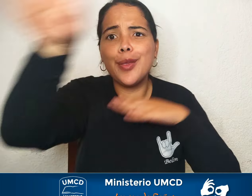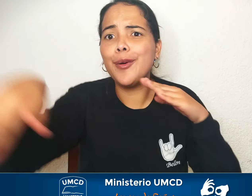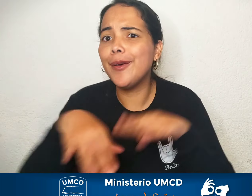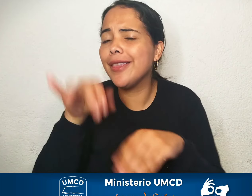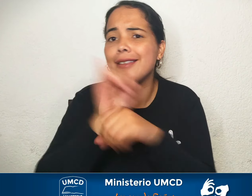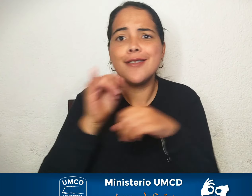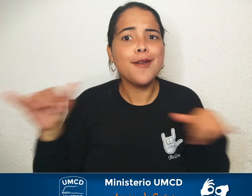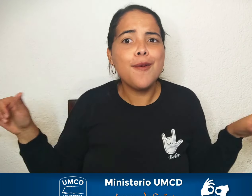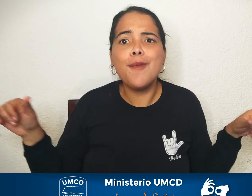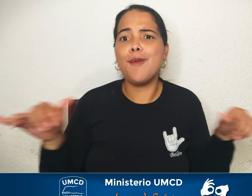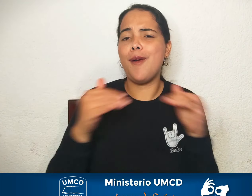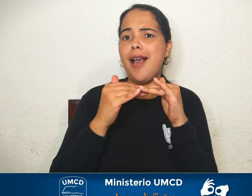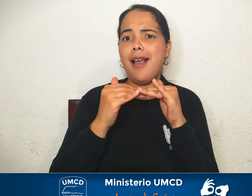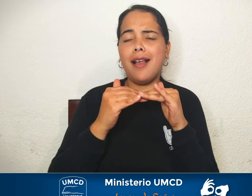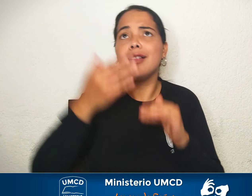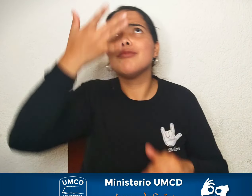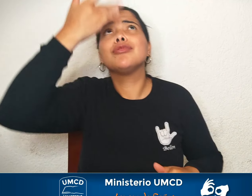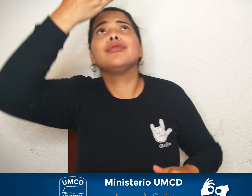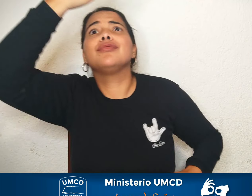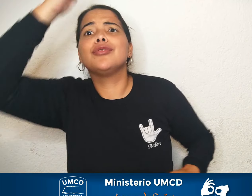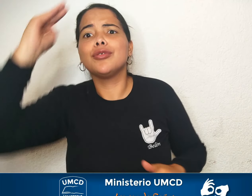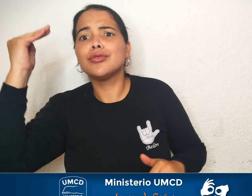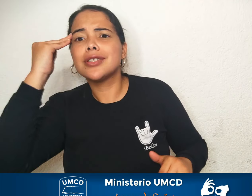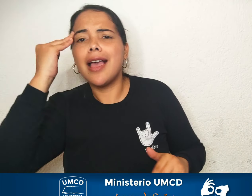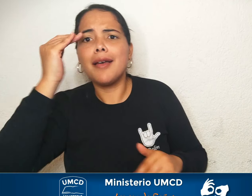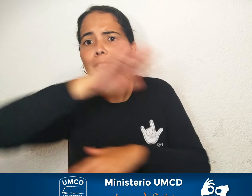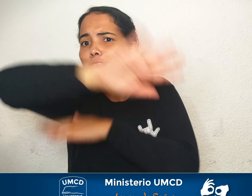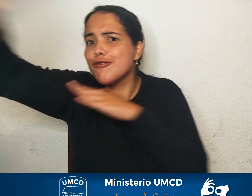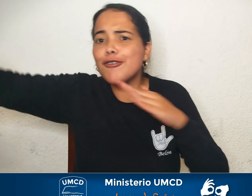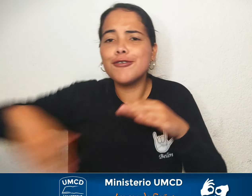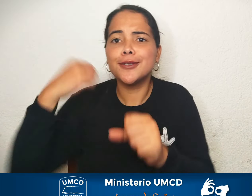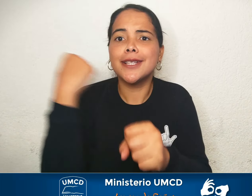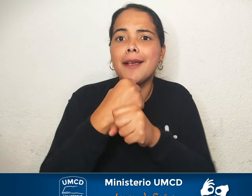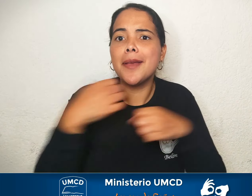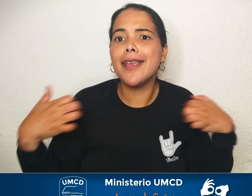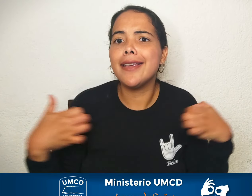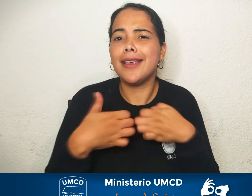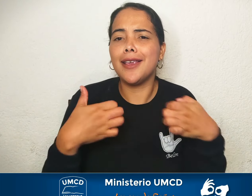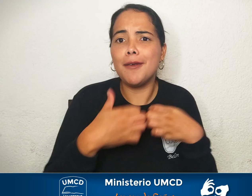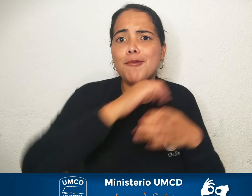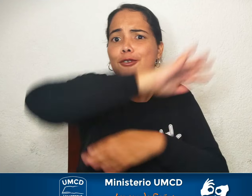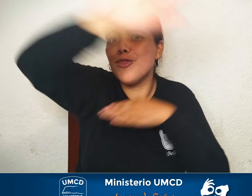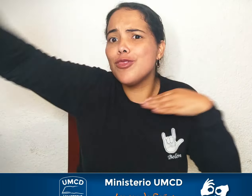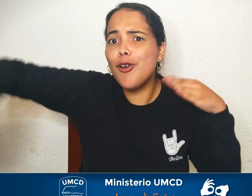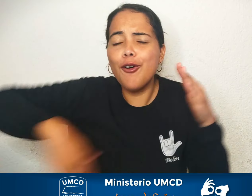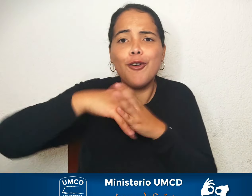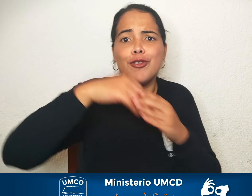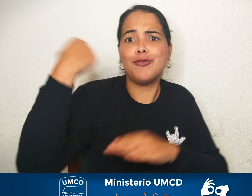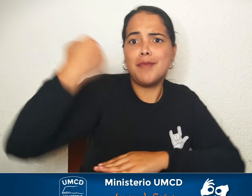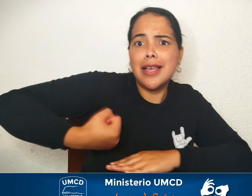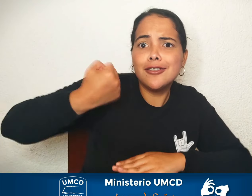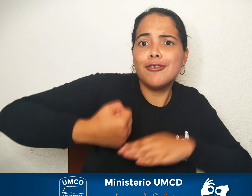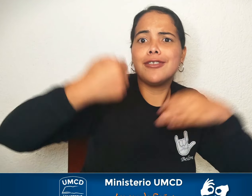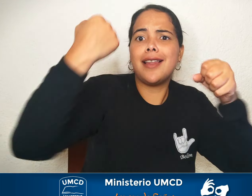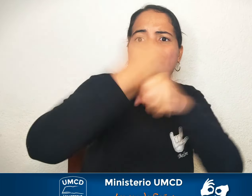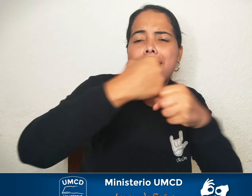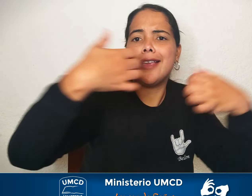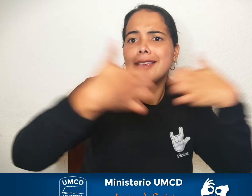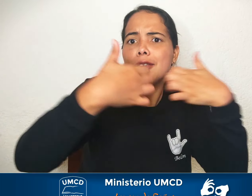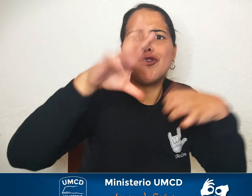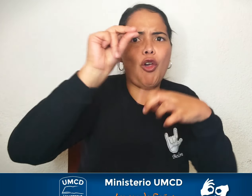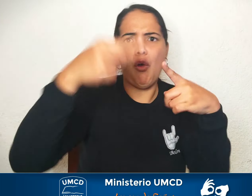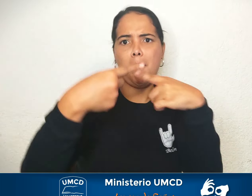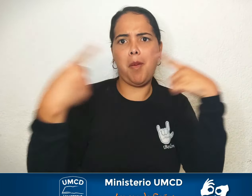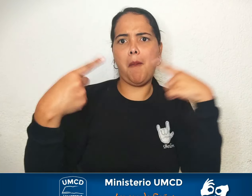moldear nuestra vida. Tantas cosas que Dios hace a través de la vida de otras personas, usando sus